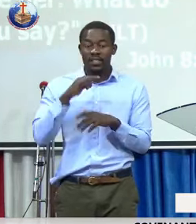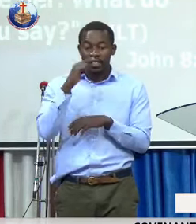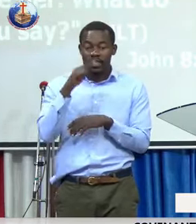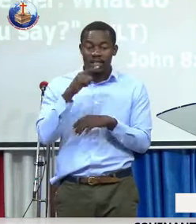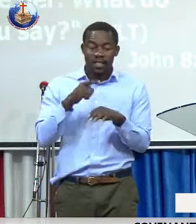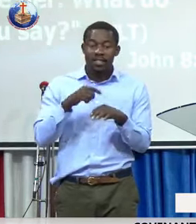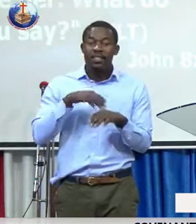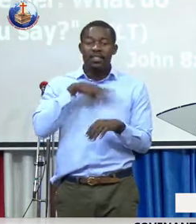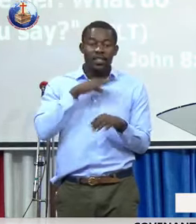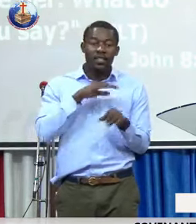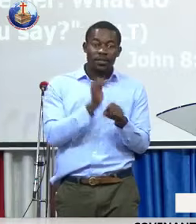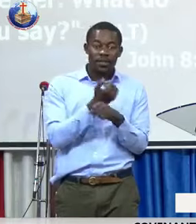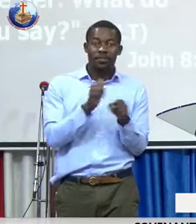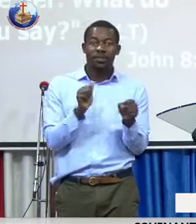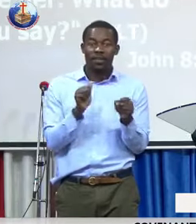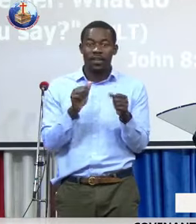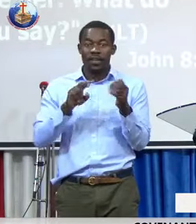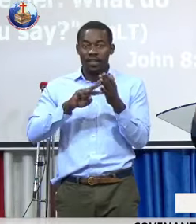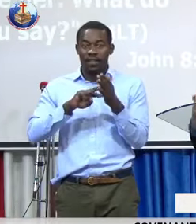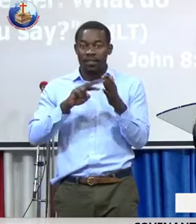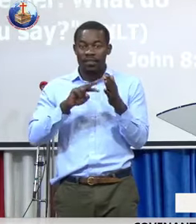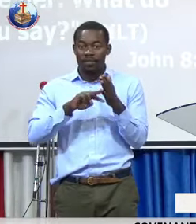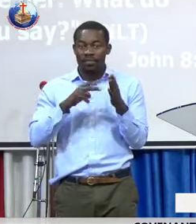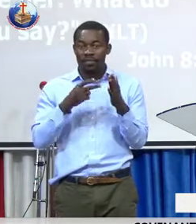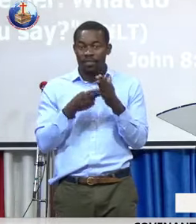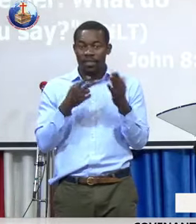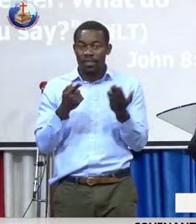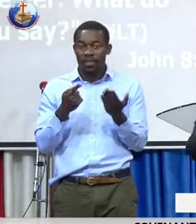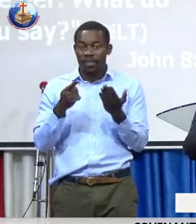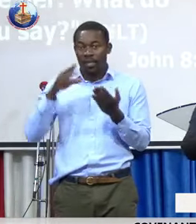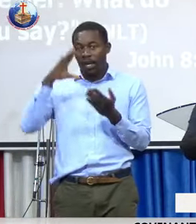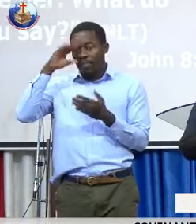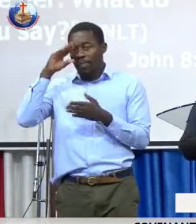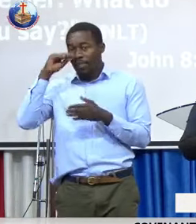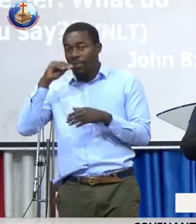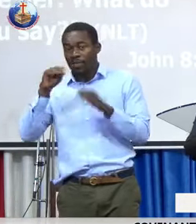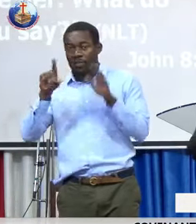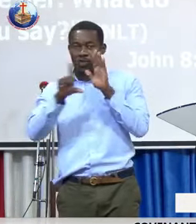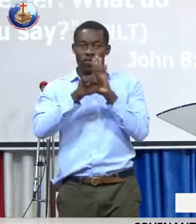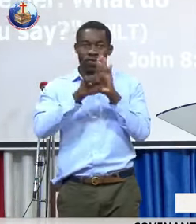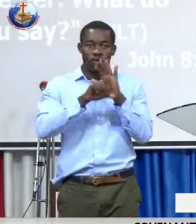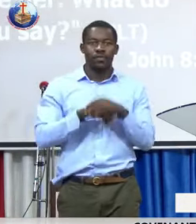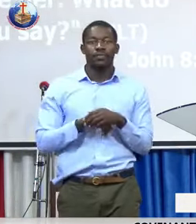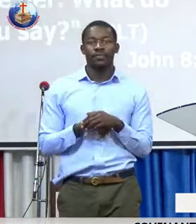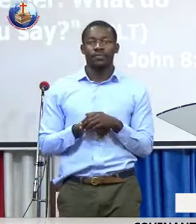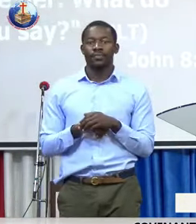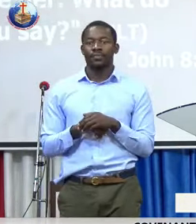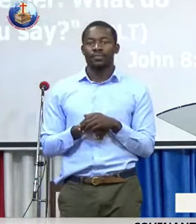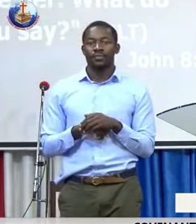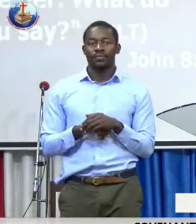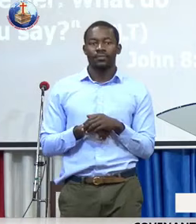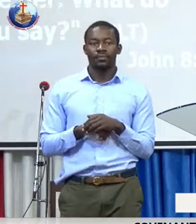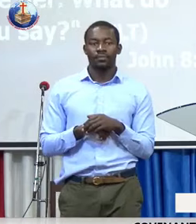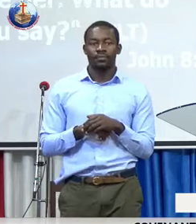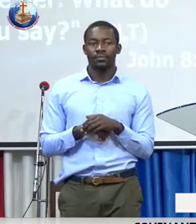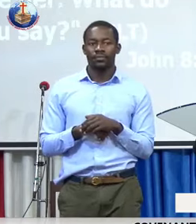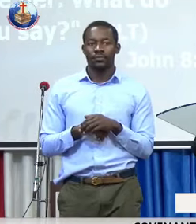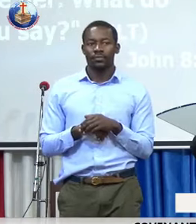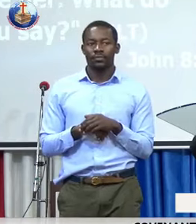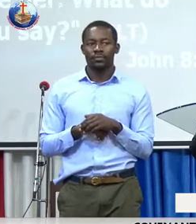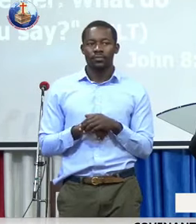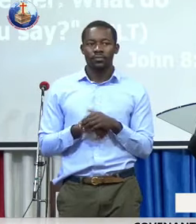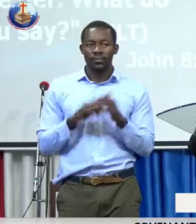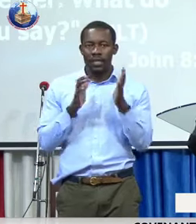akisema msimpige mawe, he would have been in trouble with the Jewish law. Angekuwa amepinga sheria ya Kiyahudi. So Jesus giving a